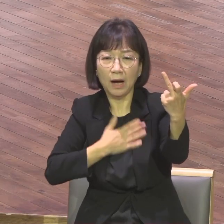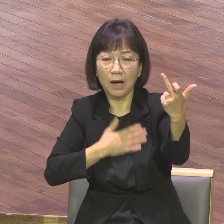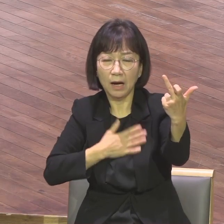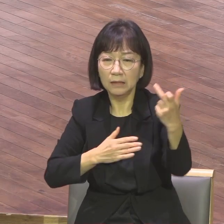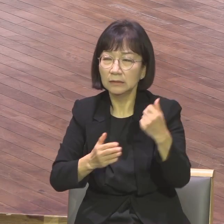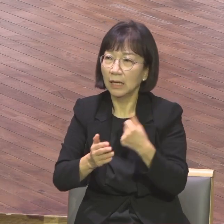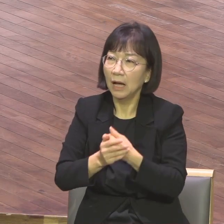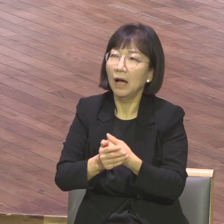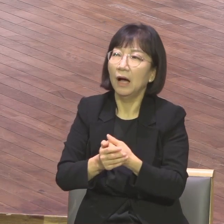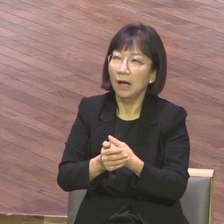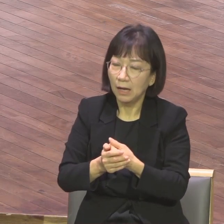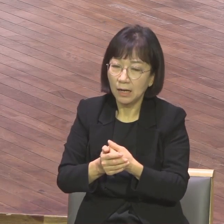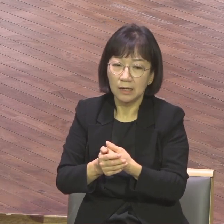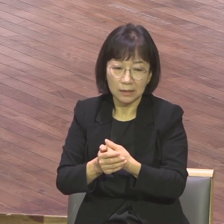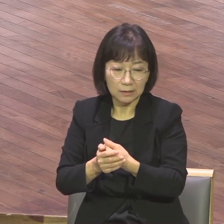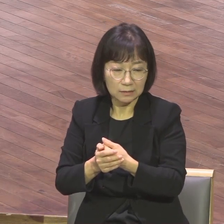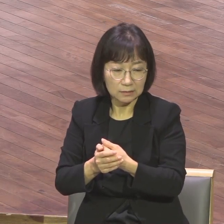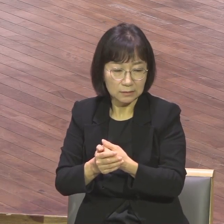하나님의 사랑을